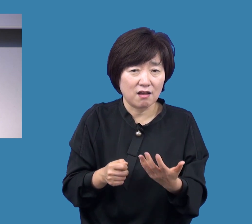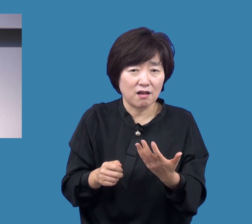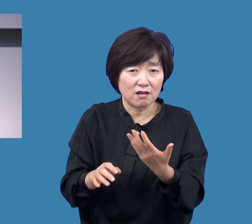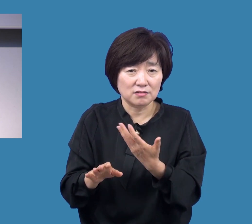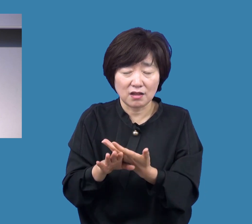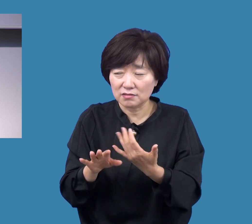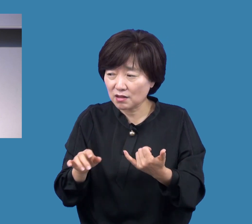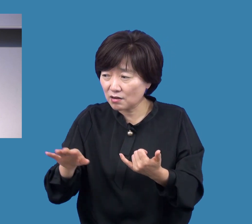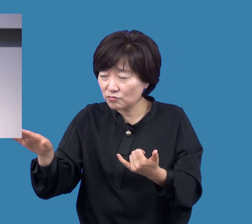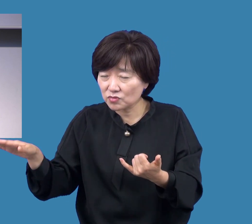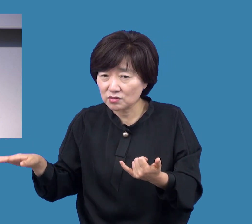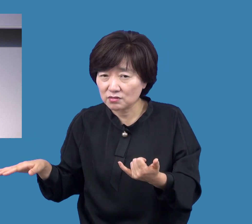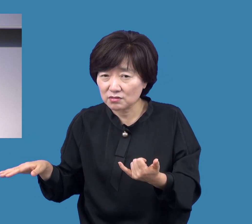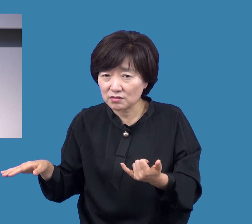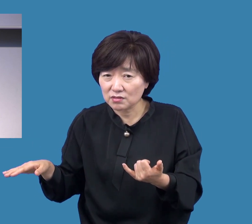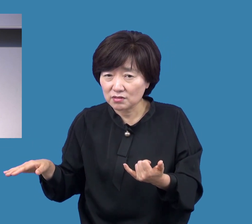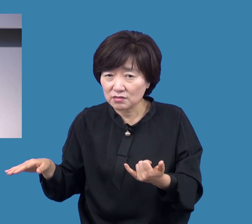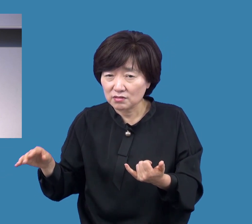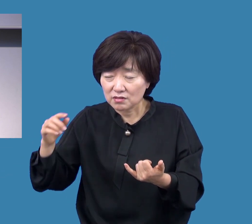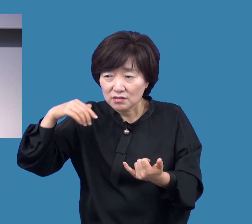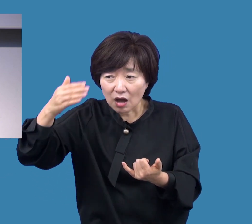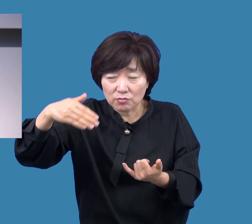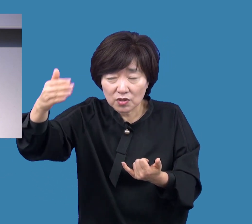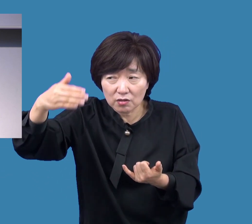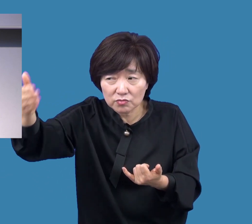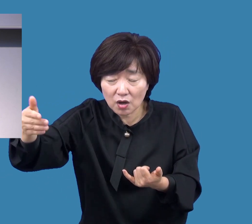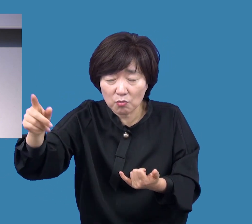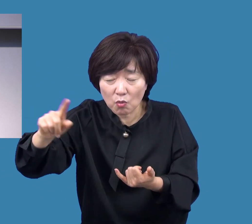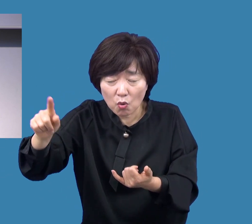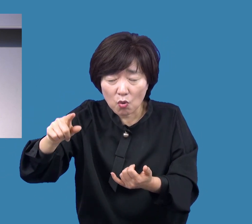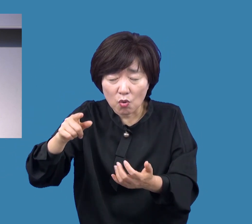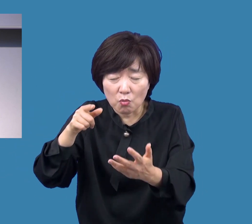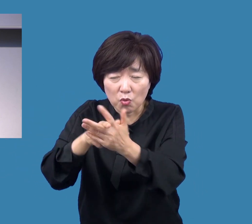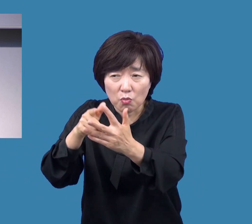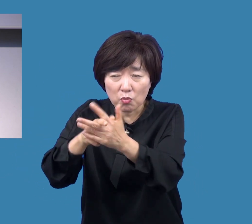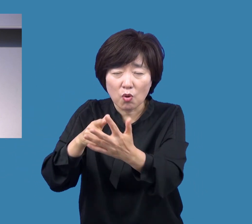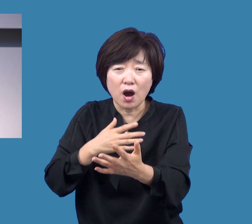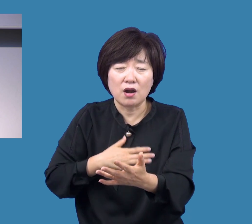물어보는 거, 그 다음에 그건 거 어떻게 하셨어요? 이러고 물어보는 거예요.